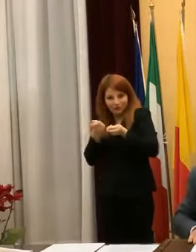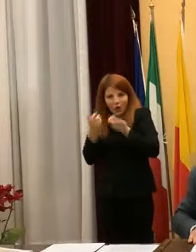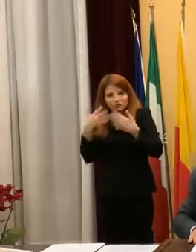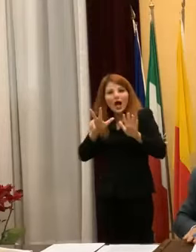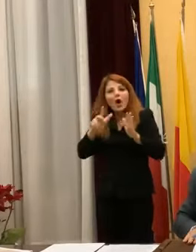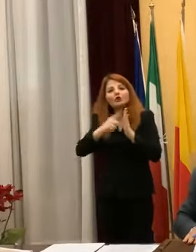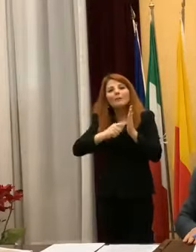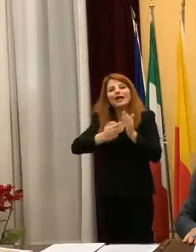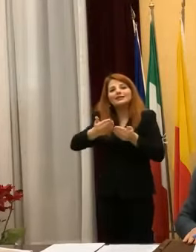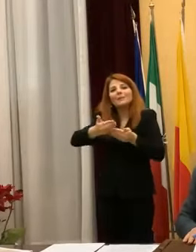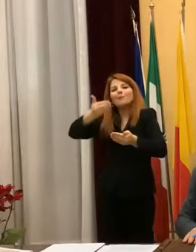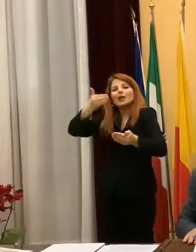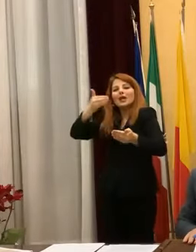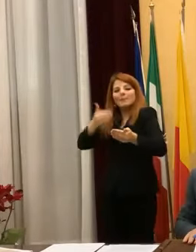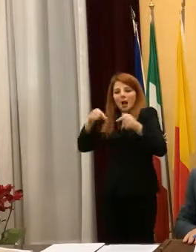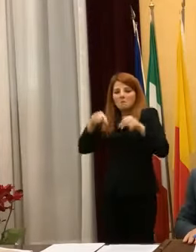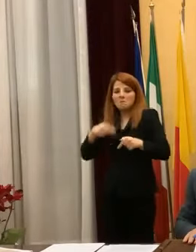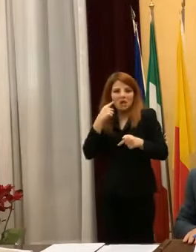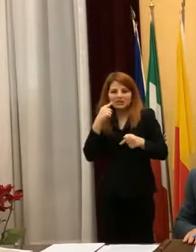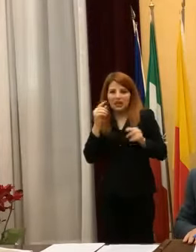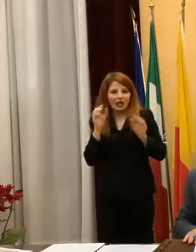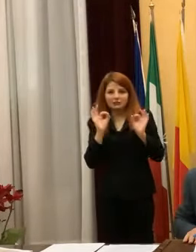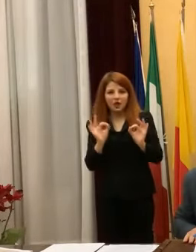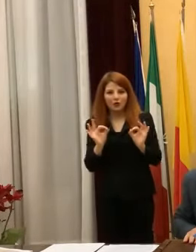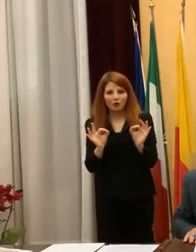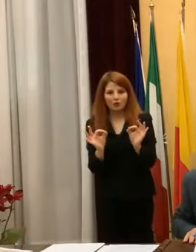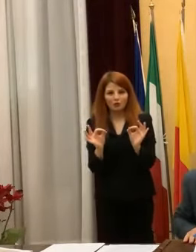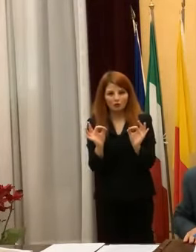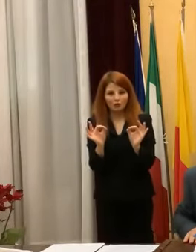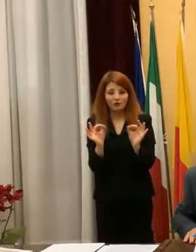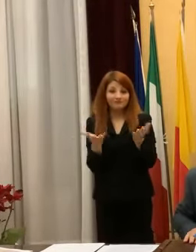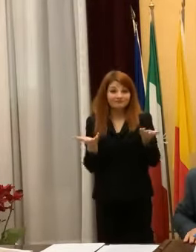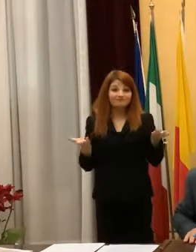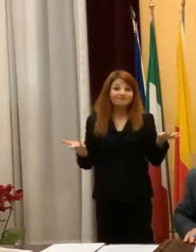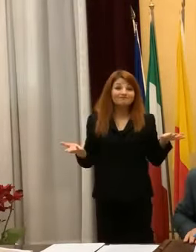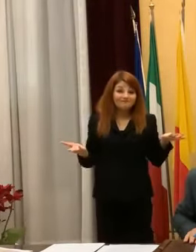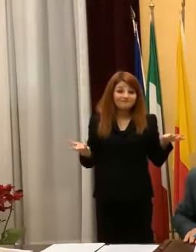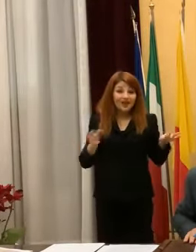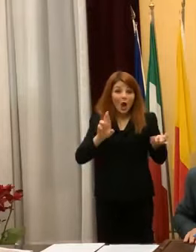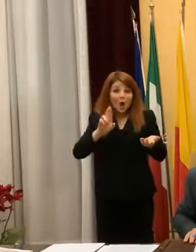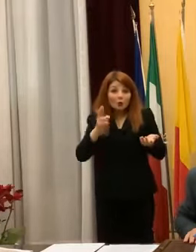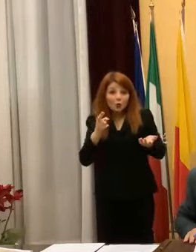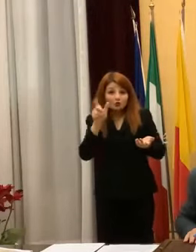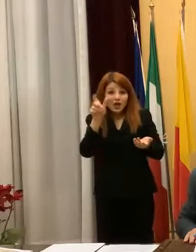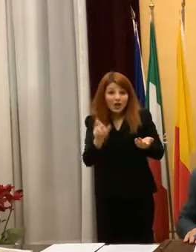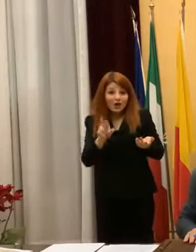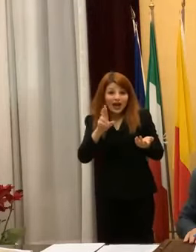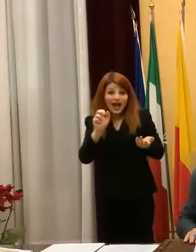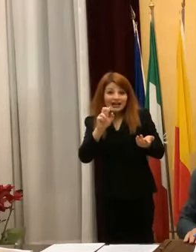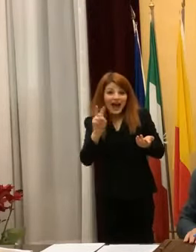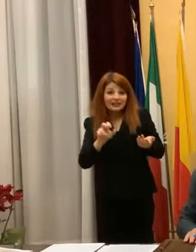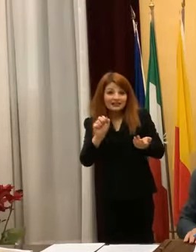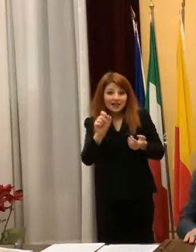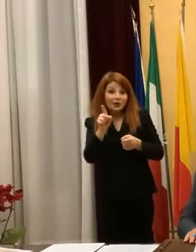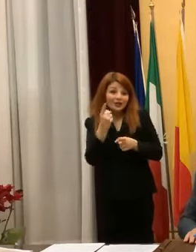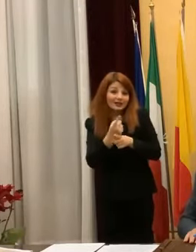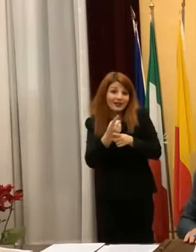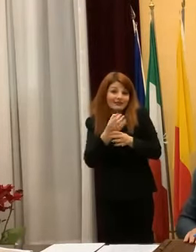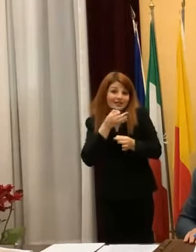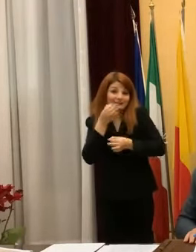dovrai spiegarci perché hai fatto 8 mesi prima a casa tua un provvedimento